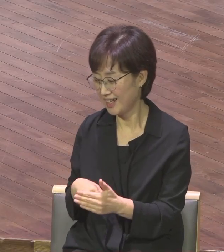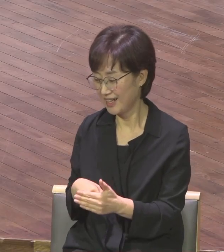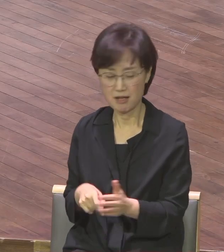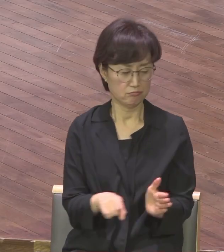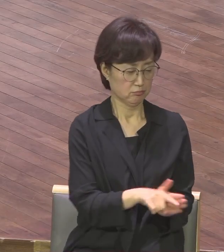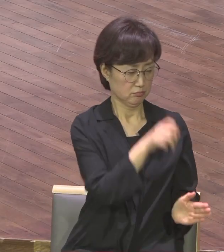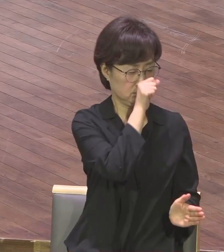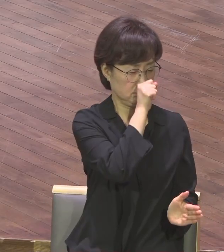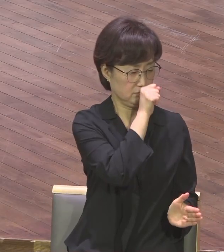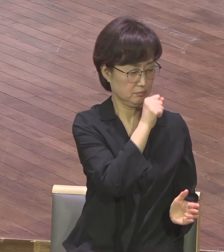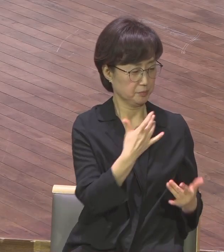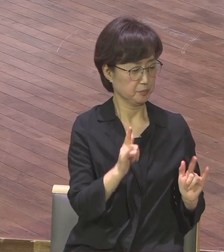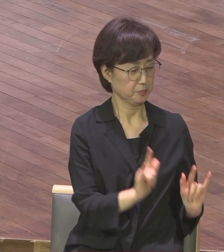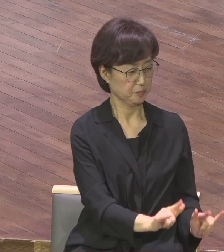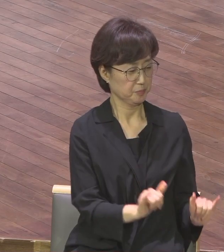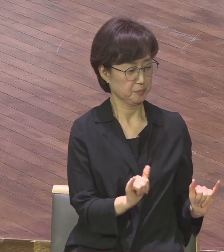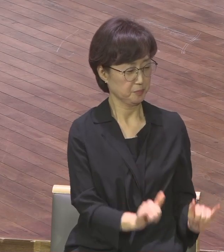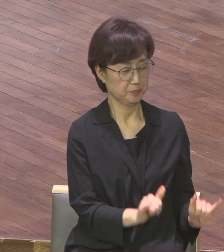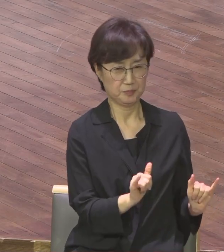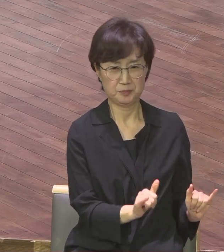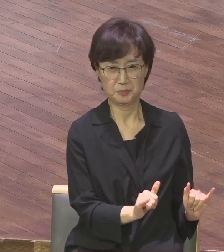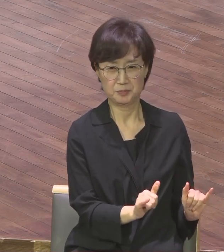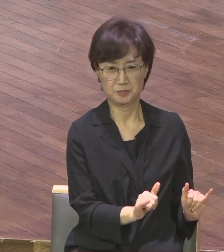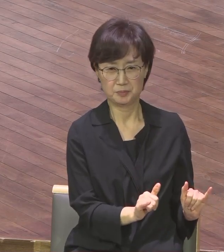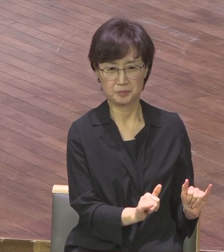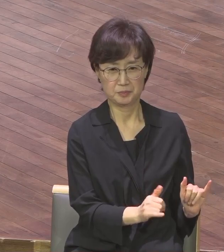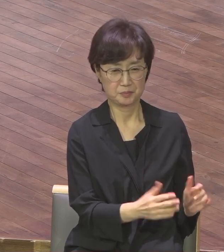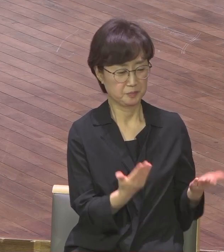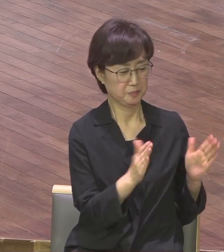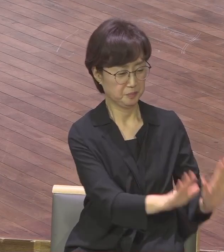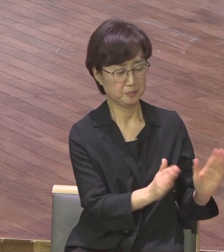힘들지요. 부담스럽지요.